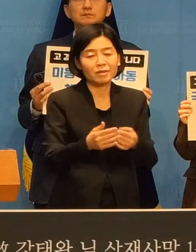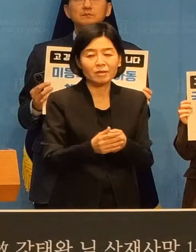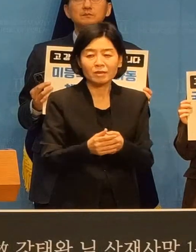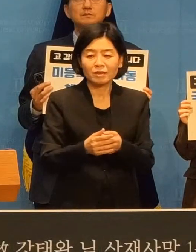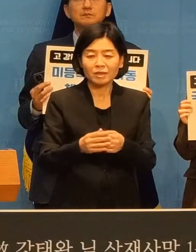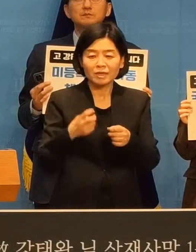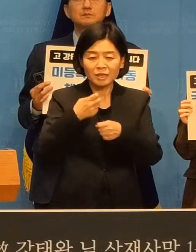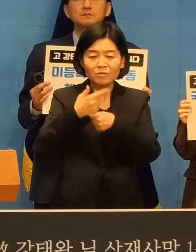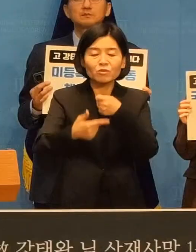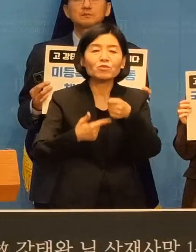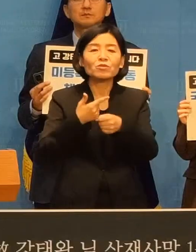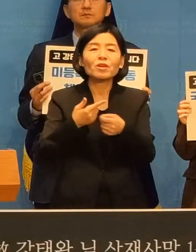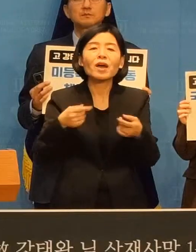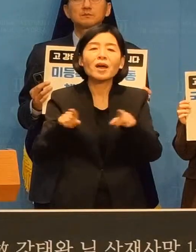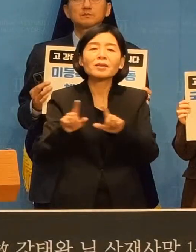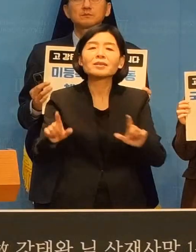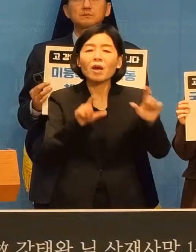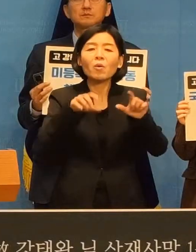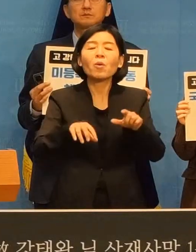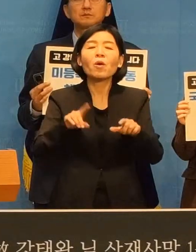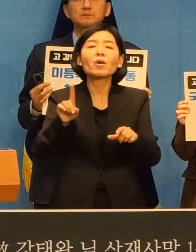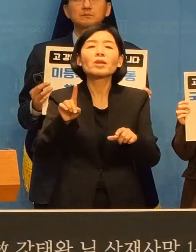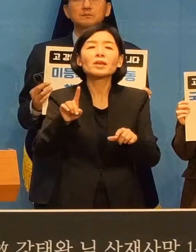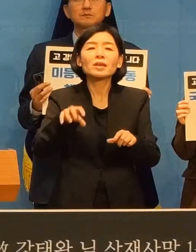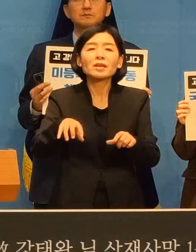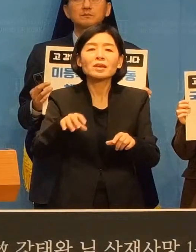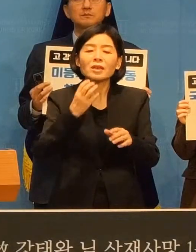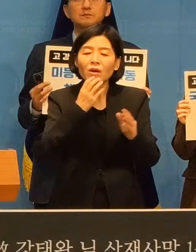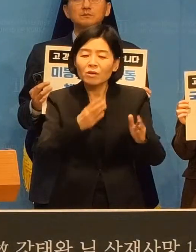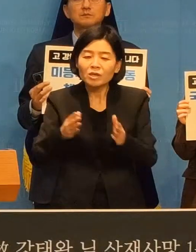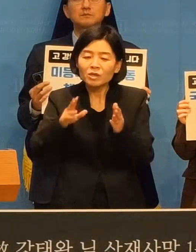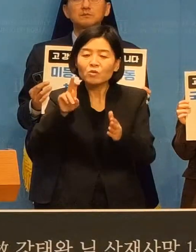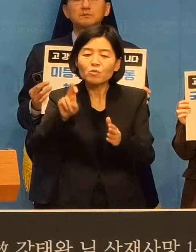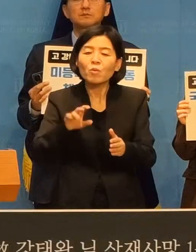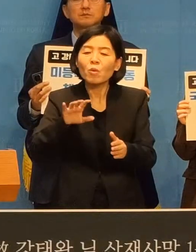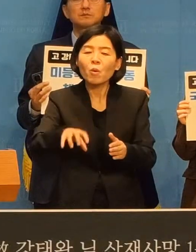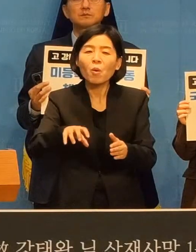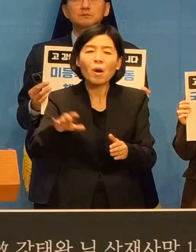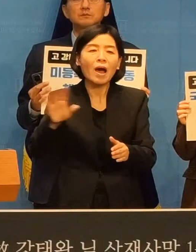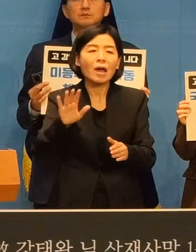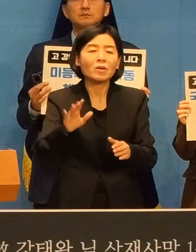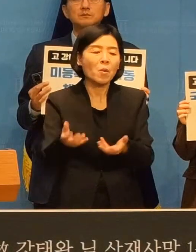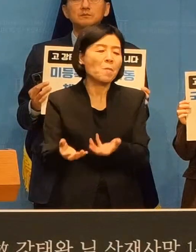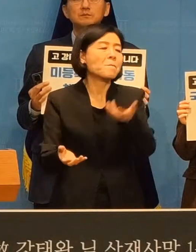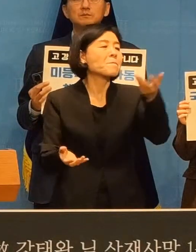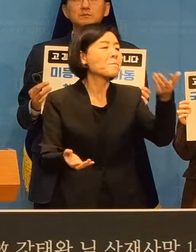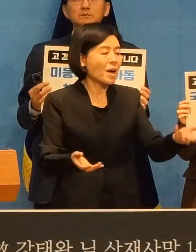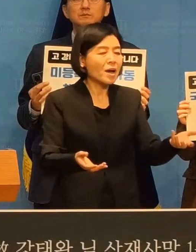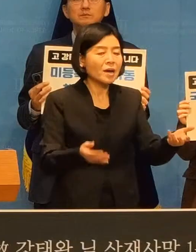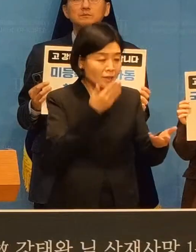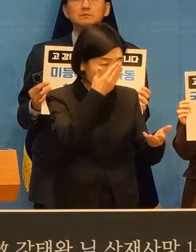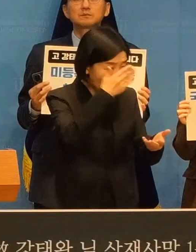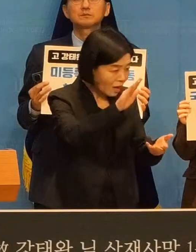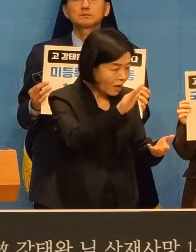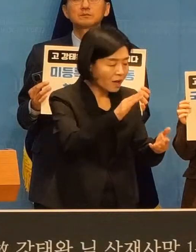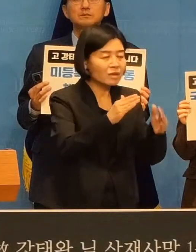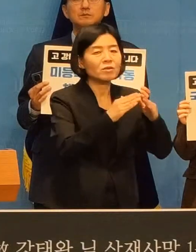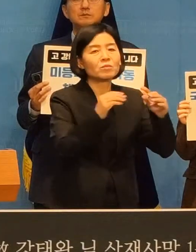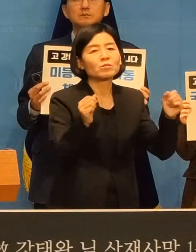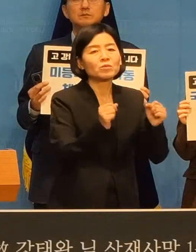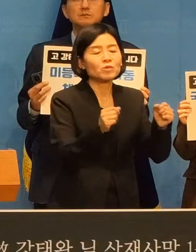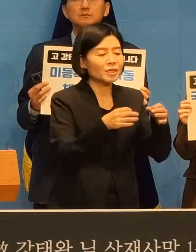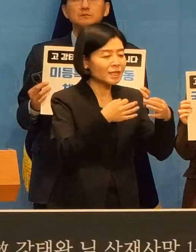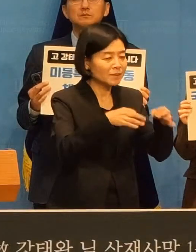살았던 경기도 군포가 아니라 전북 김제에 가서 취직했어요.